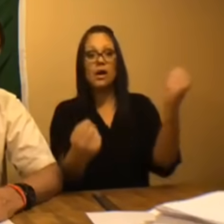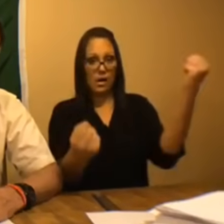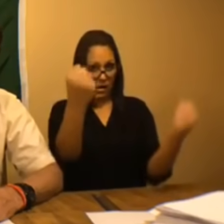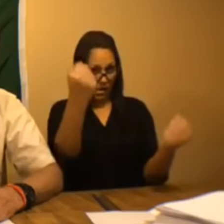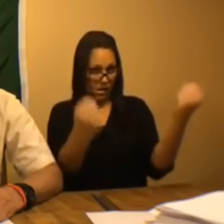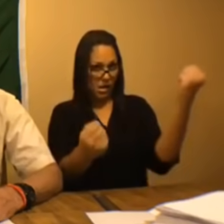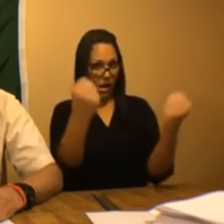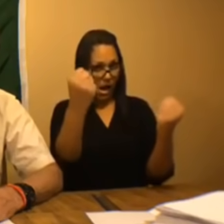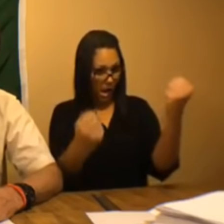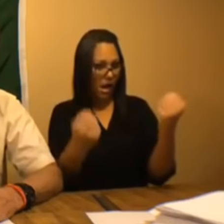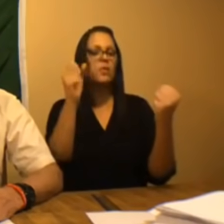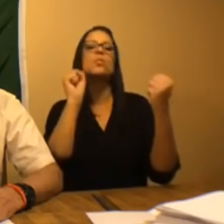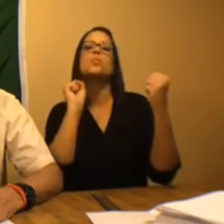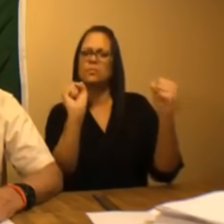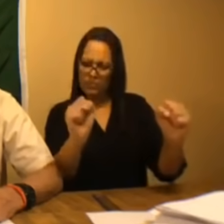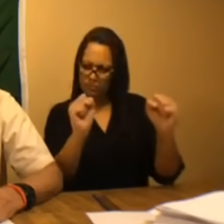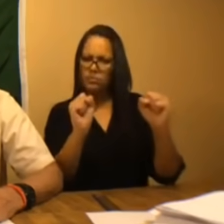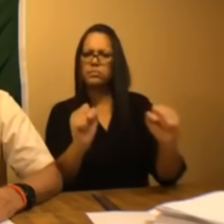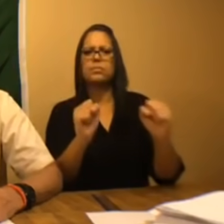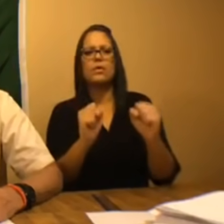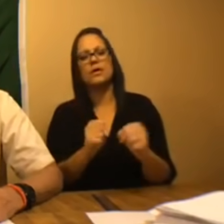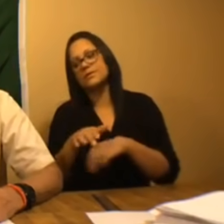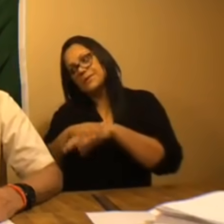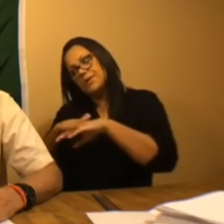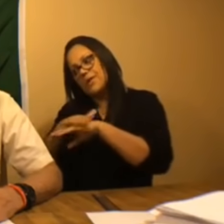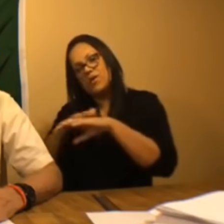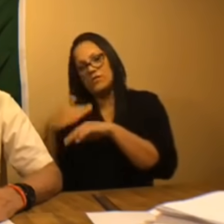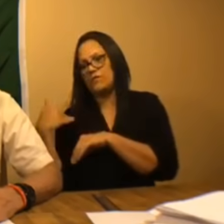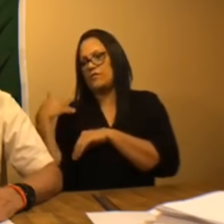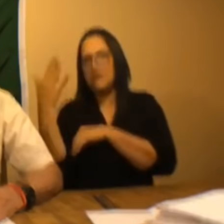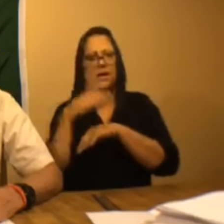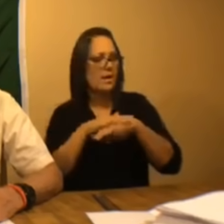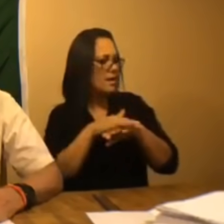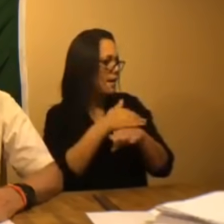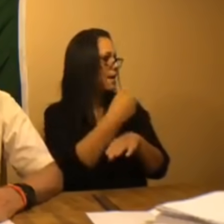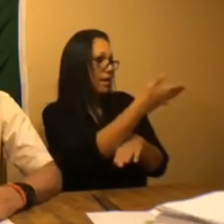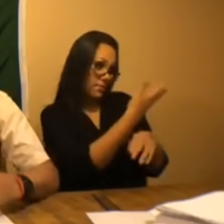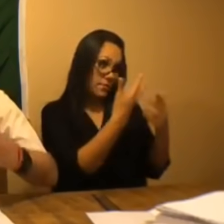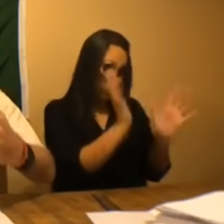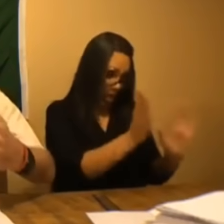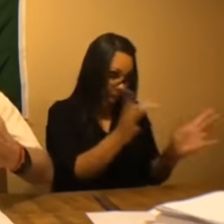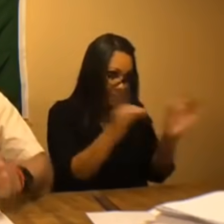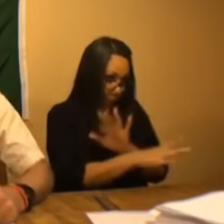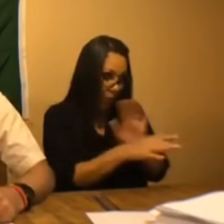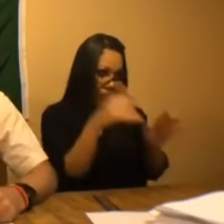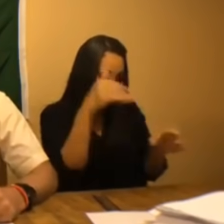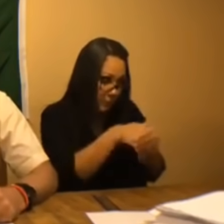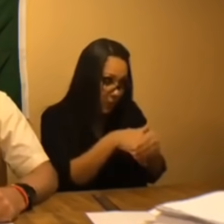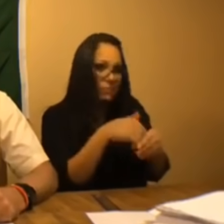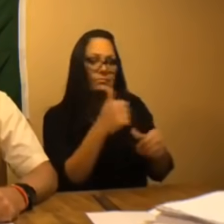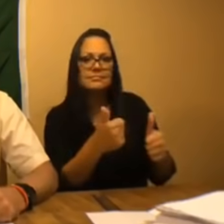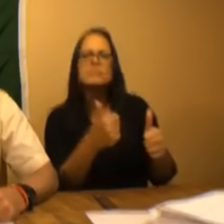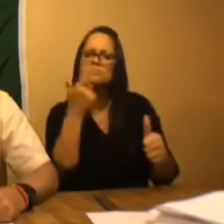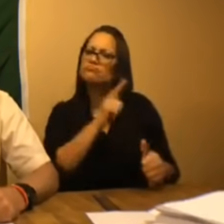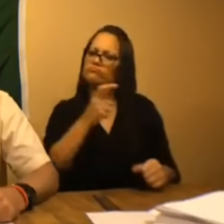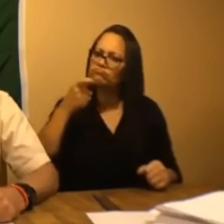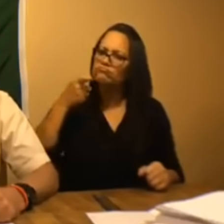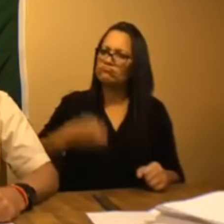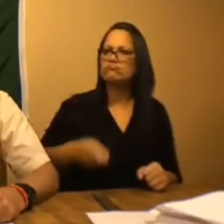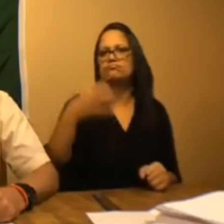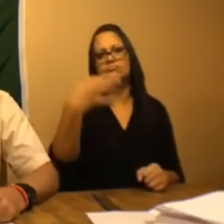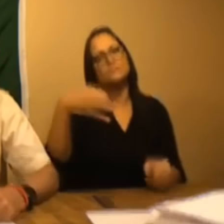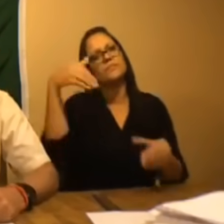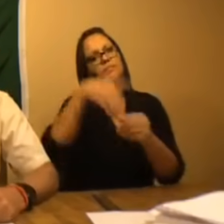veículo, um veículo coletivo, vamos tentar convencer o colega do lado no deslocamento, para que nós realmente venhamos a garantir as